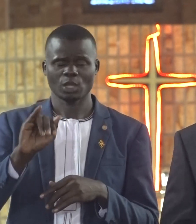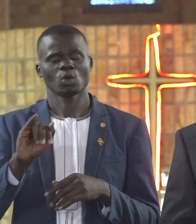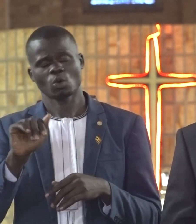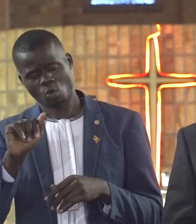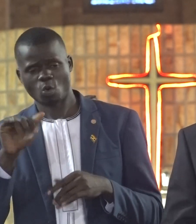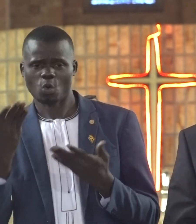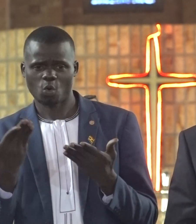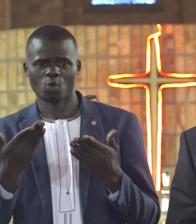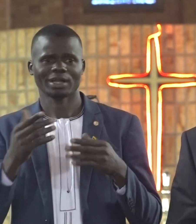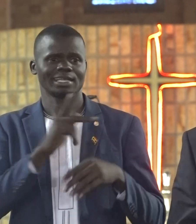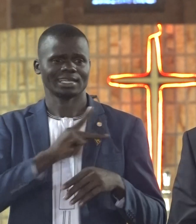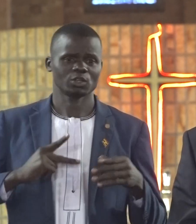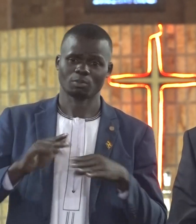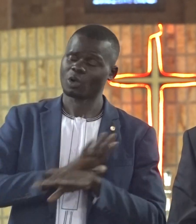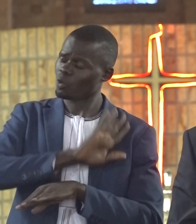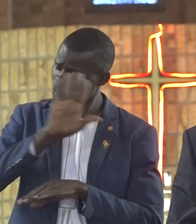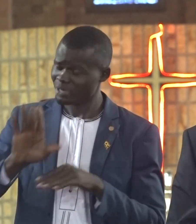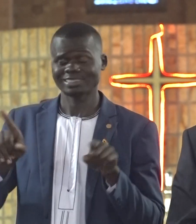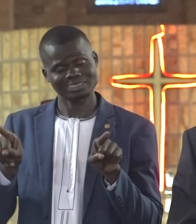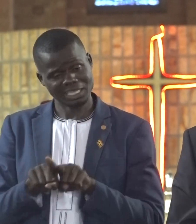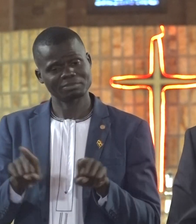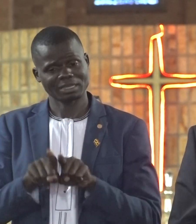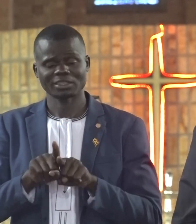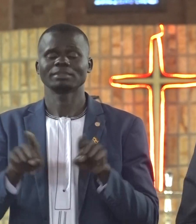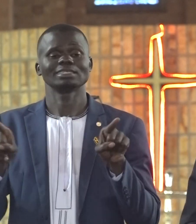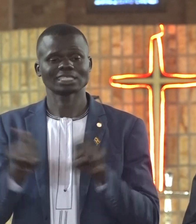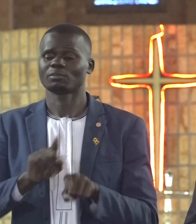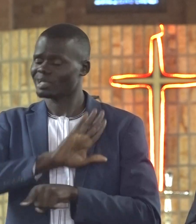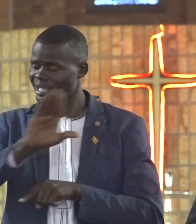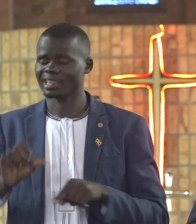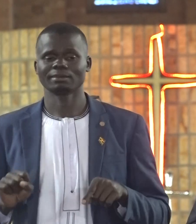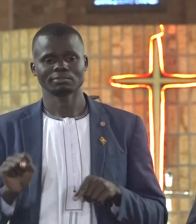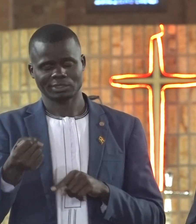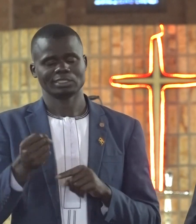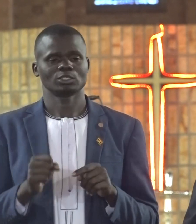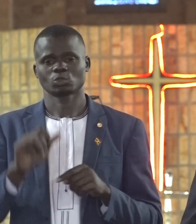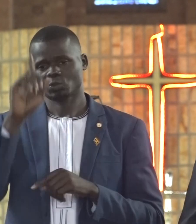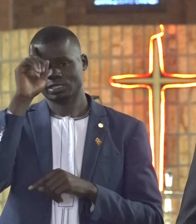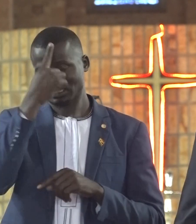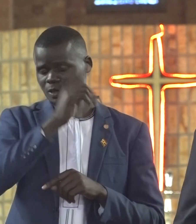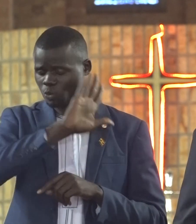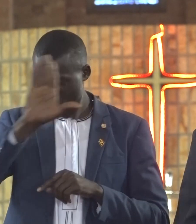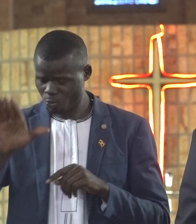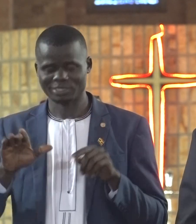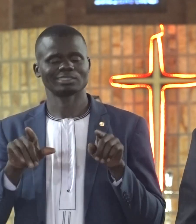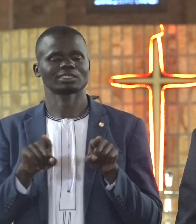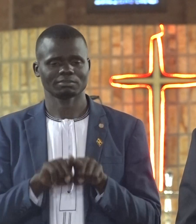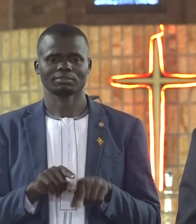Bwakabaka, era nabyo byenkanankana n'ebirala byonna mu maaso ga Beene.